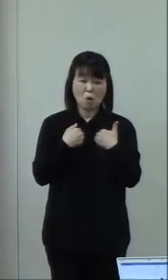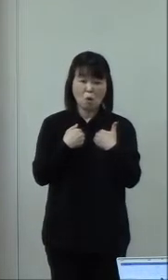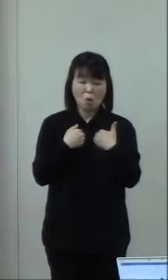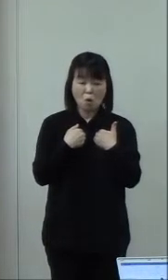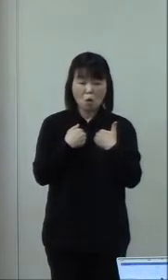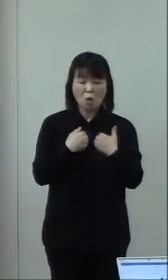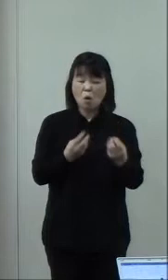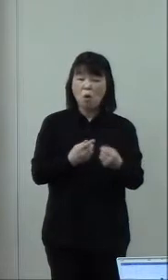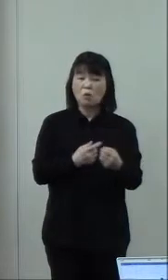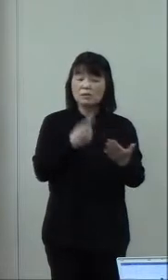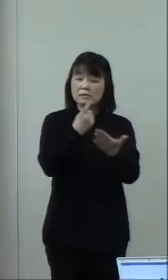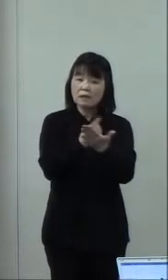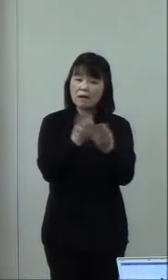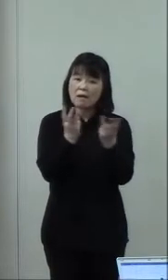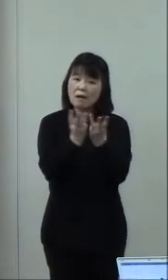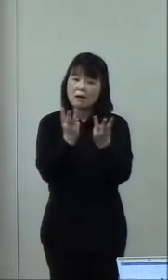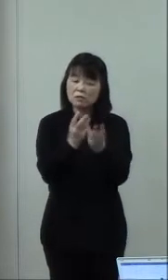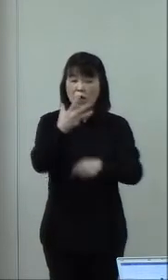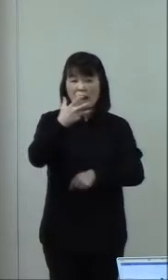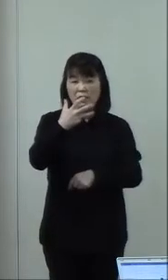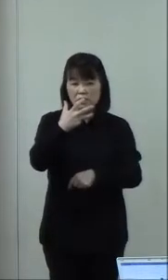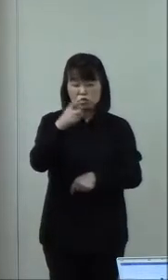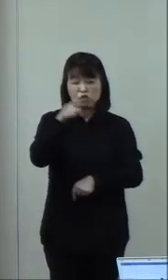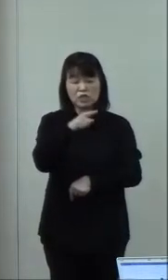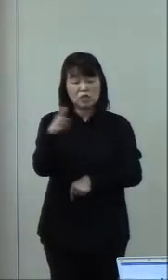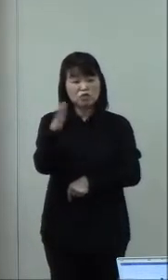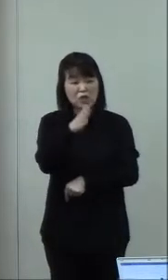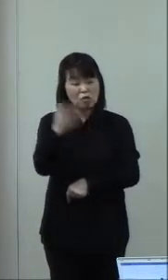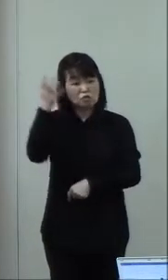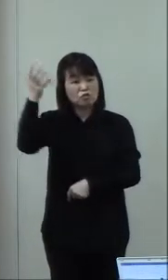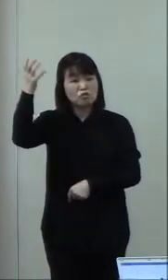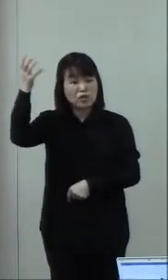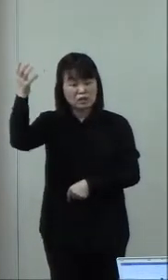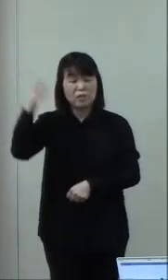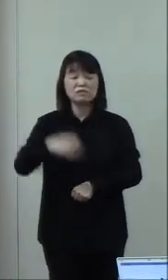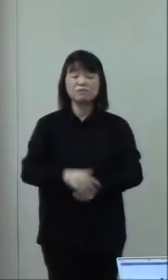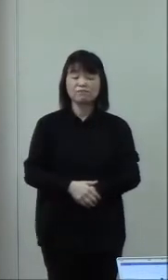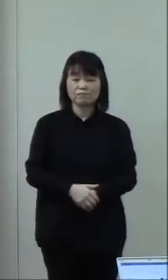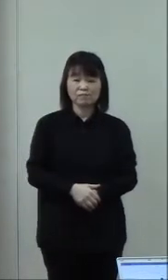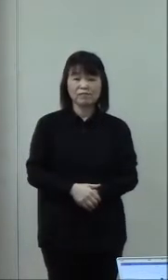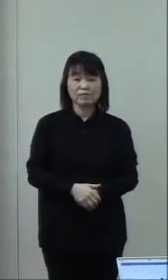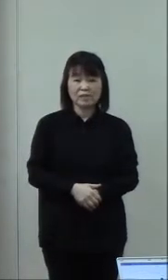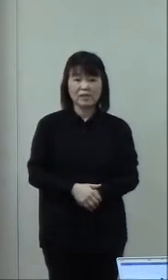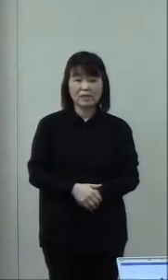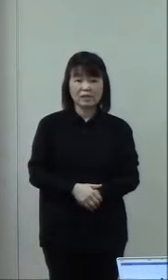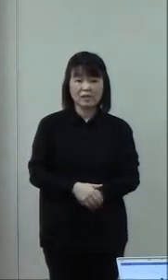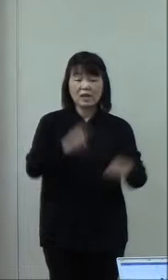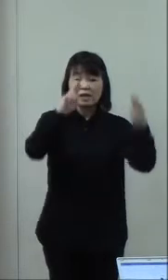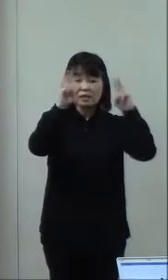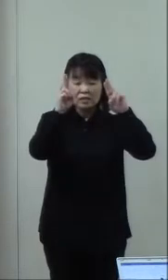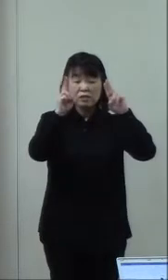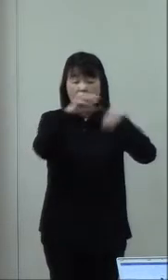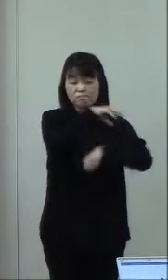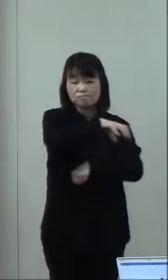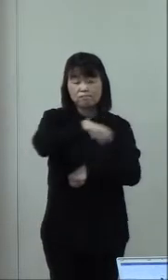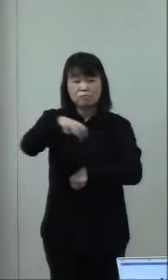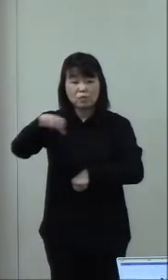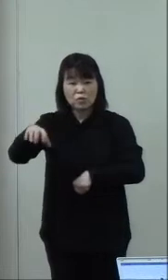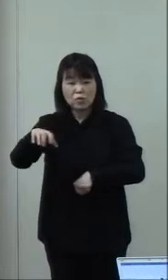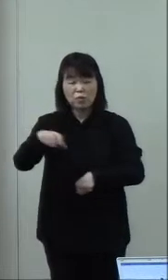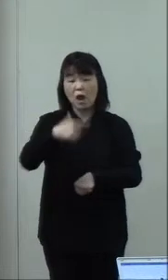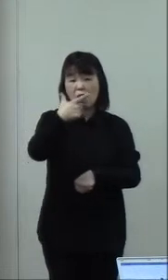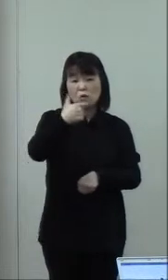をさせていただいております。参加企業の方は、61社となっておるところであります